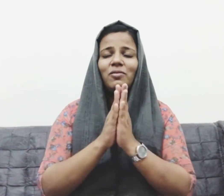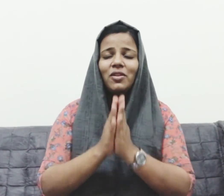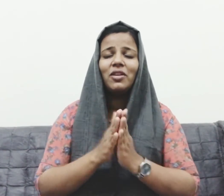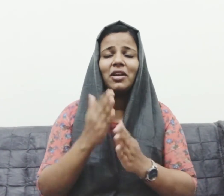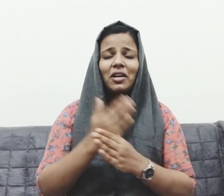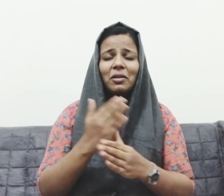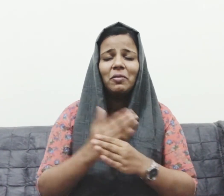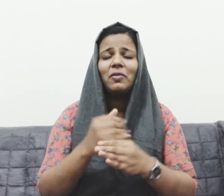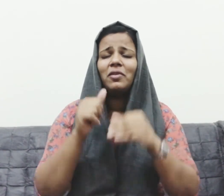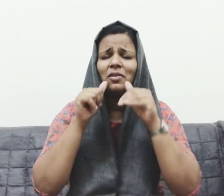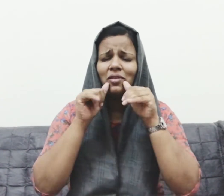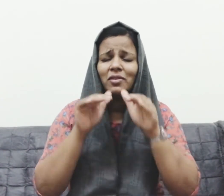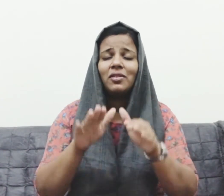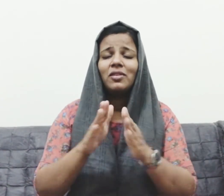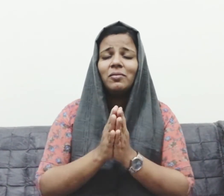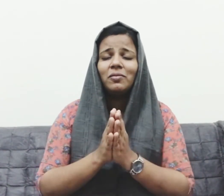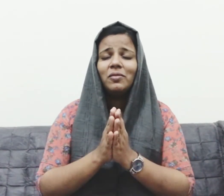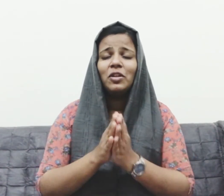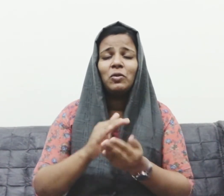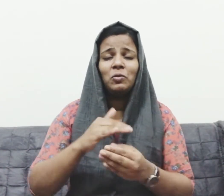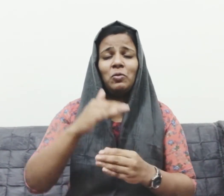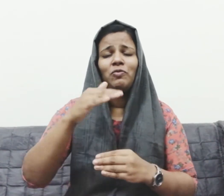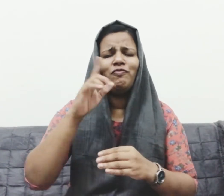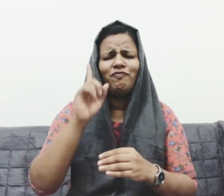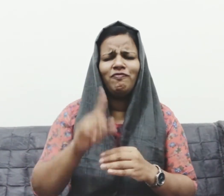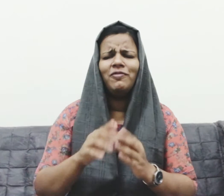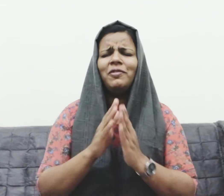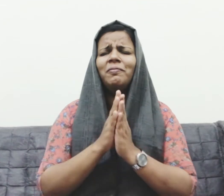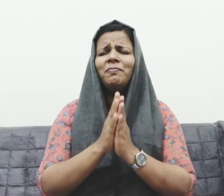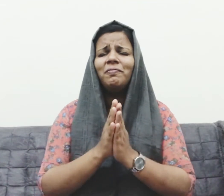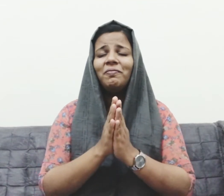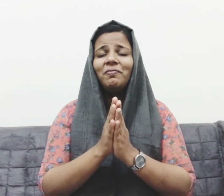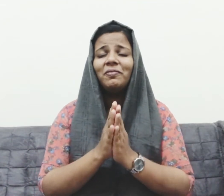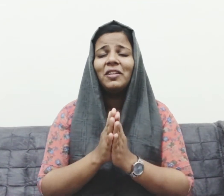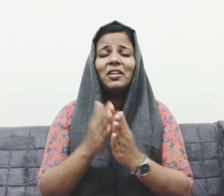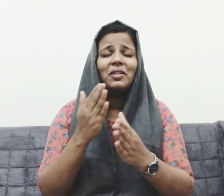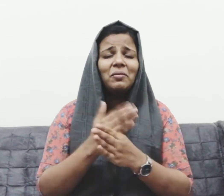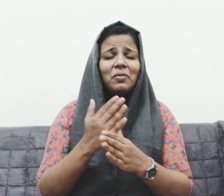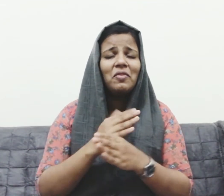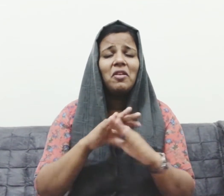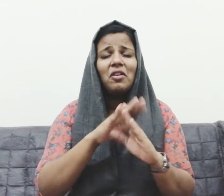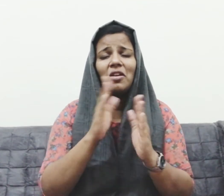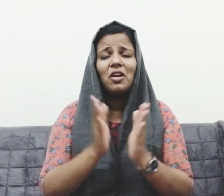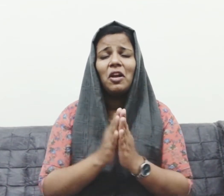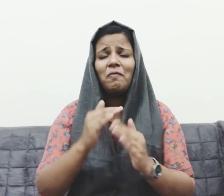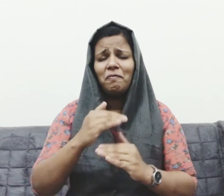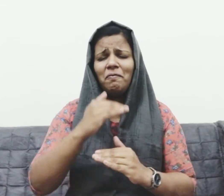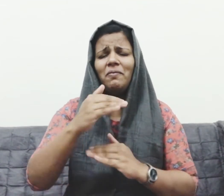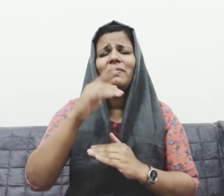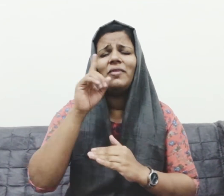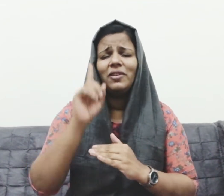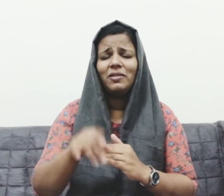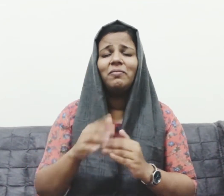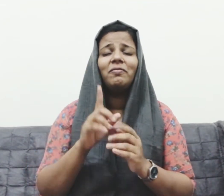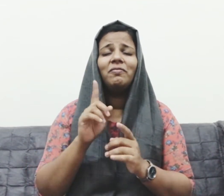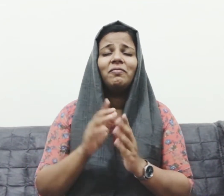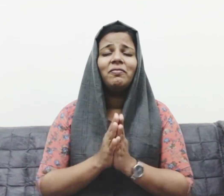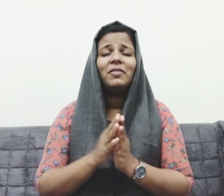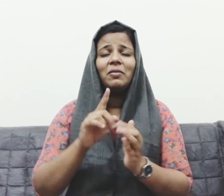അവരുടെ കൈകളുടെ പ്രവൃത്തികളെ അനുഗ്രഹിക്കണം. അതിനകത്ത് വർധനമുണ്ടാകട്ടെ. കർത്താവേ, നിൻ്റെ കുഞ്ഞുങ്ങൾ ചെയ്യുന്ന പ്രവൃത്തികളിൽ വർധനമുണ്ടാകട്ടെ. എസ്പെഷ്യലി അവരുടെ